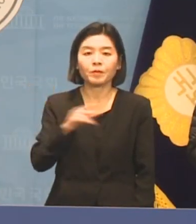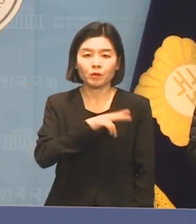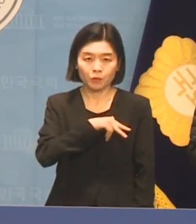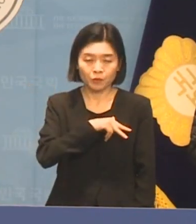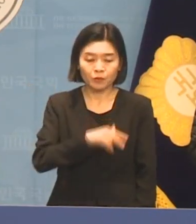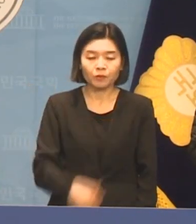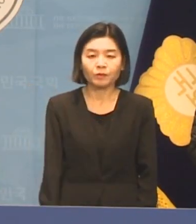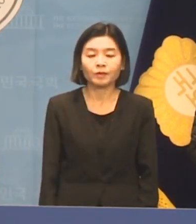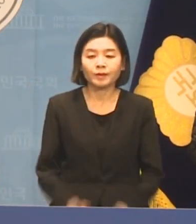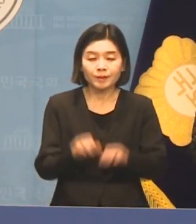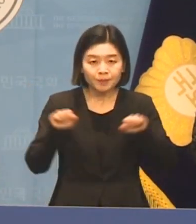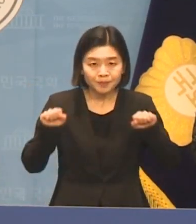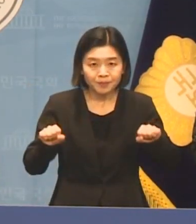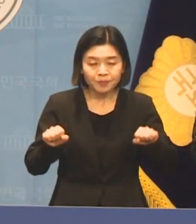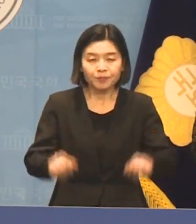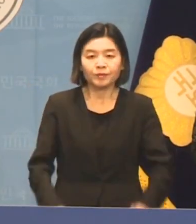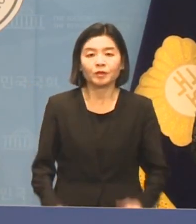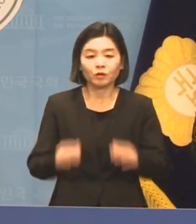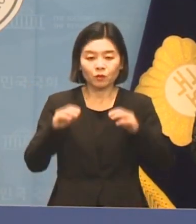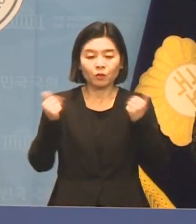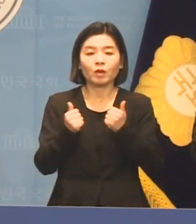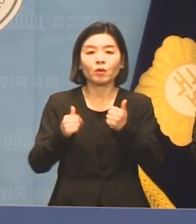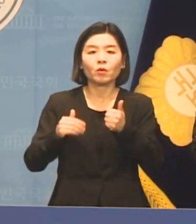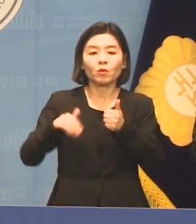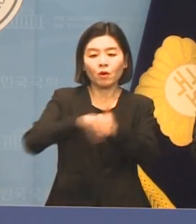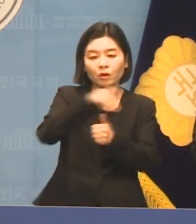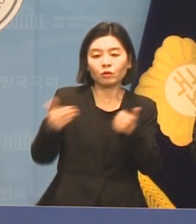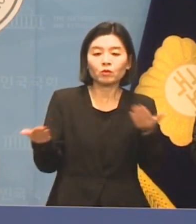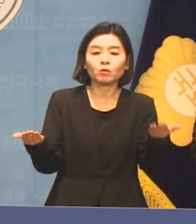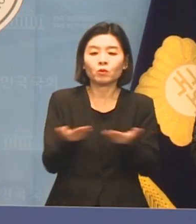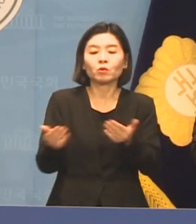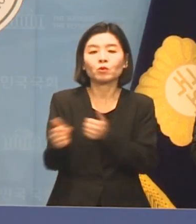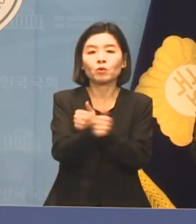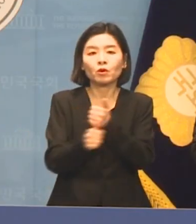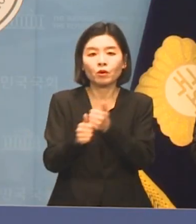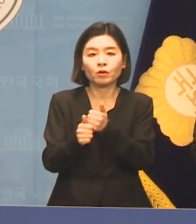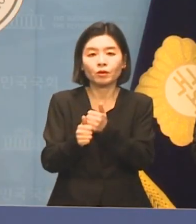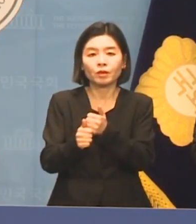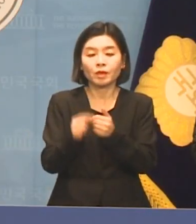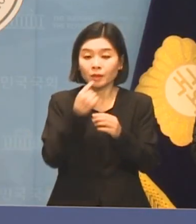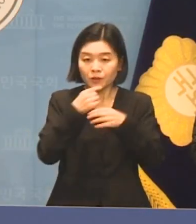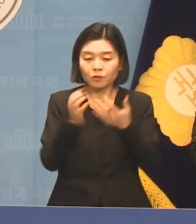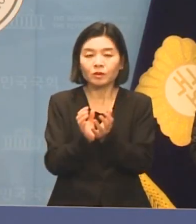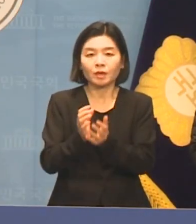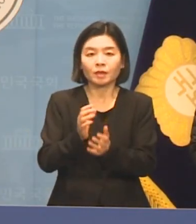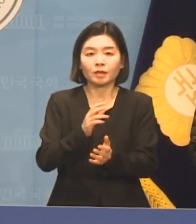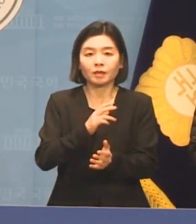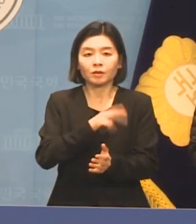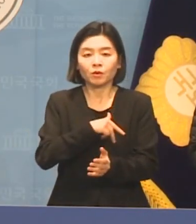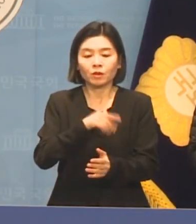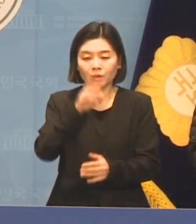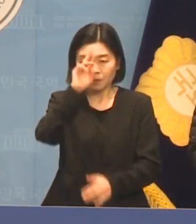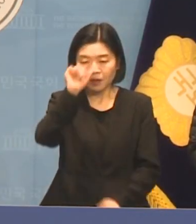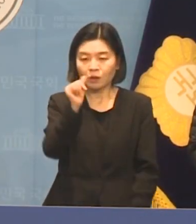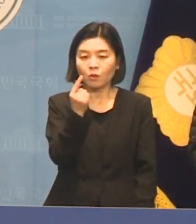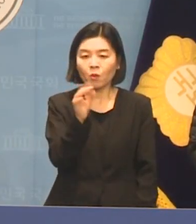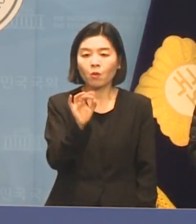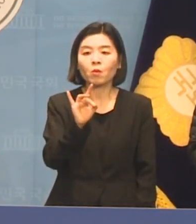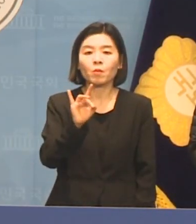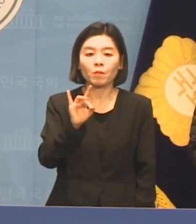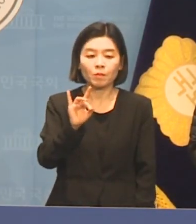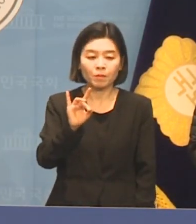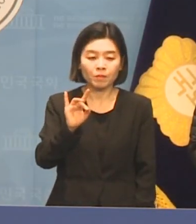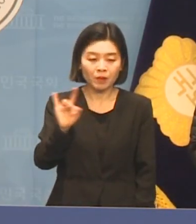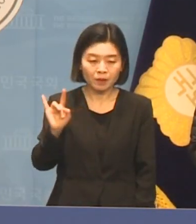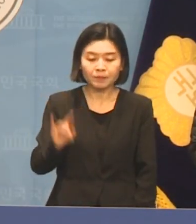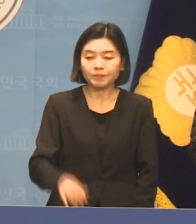네, 안녕하십니까. 국회 환경노동위원회 소속 더불어민주당 국회의원 박홍배입니다. 먼저 또다시 노조법